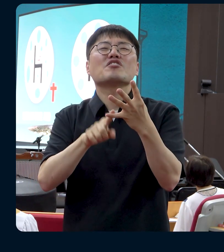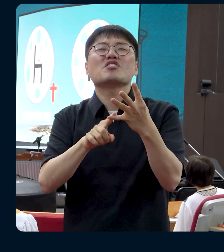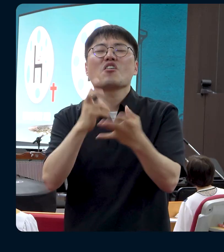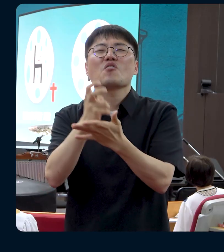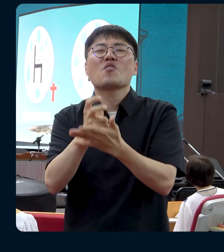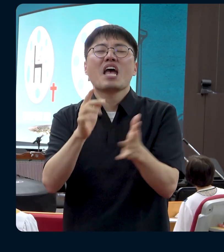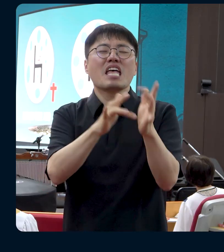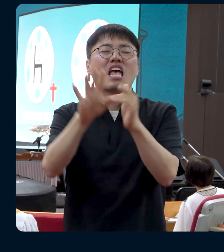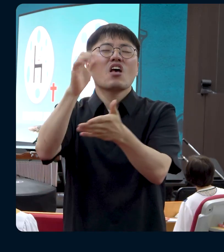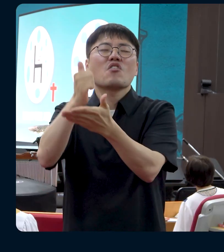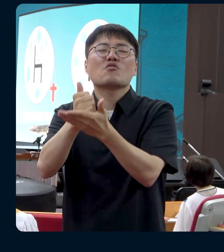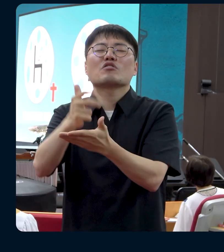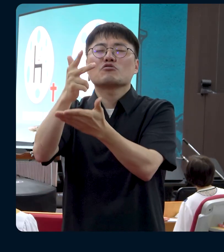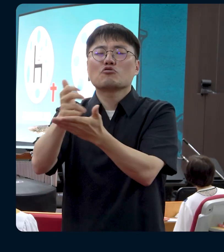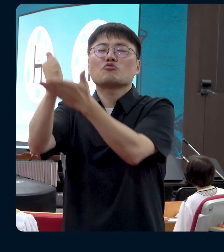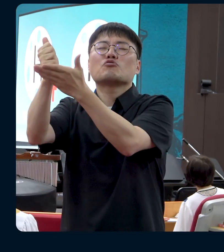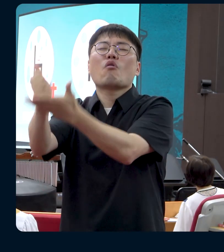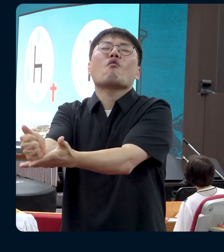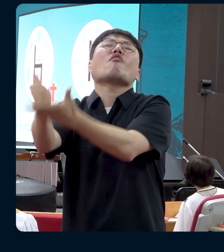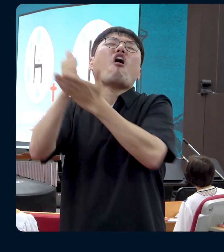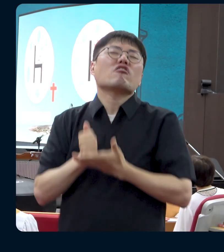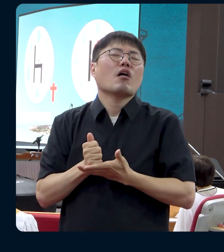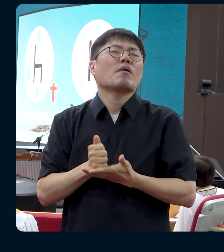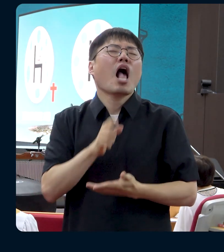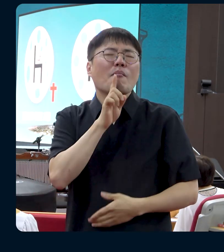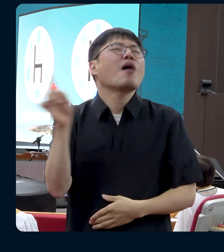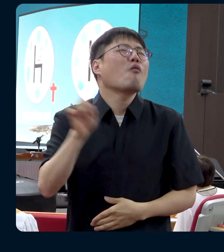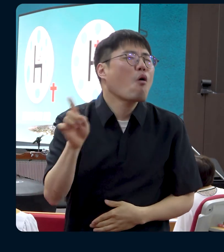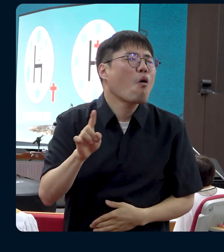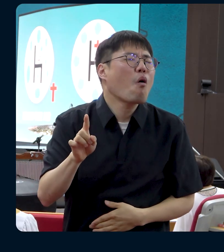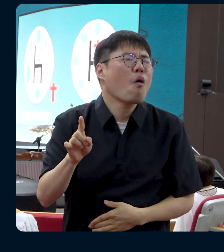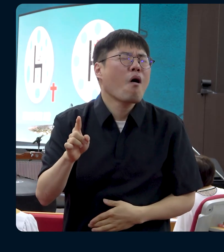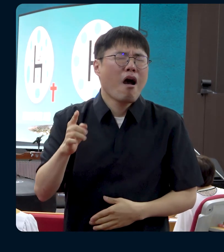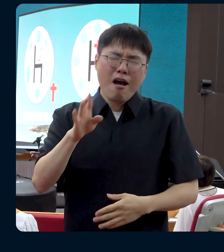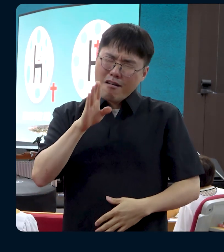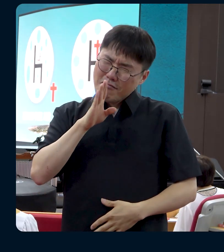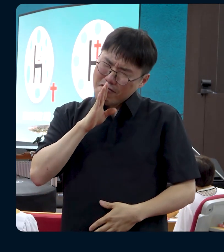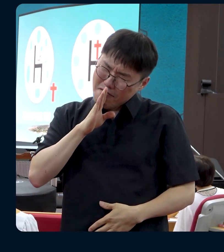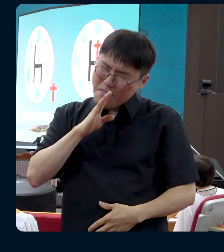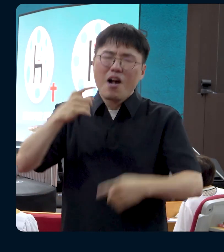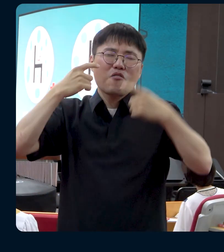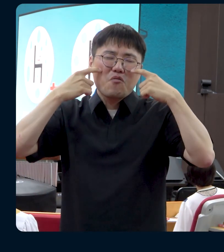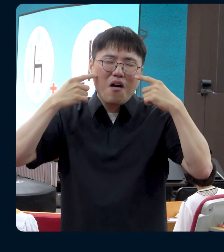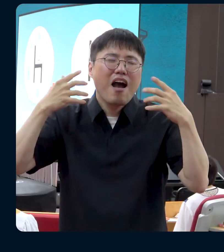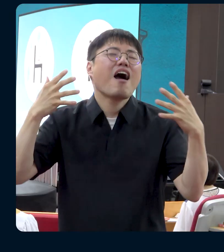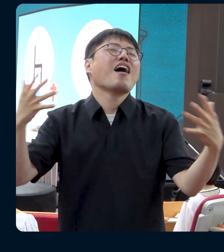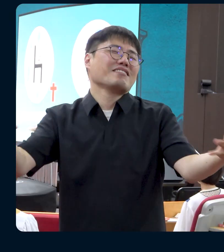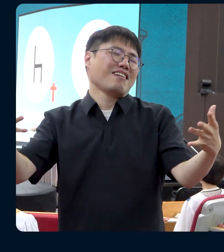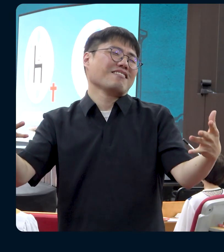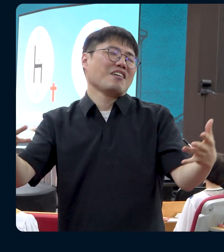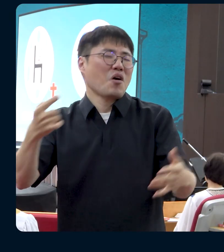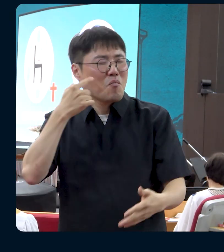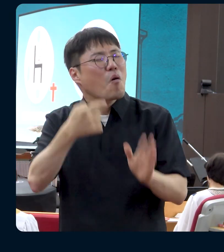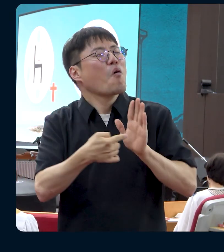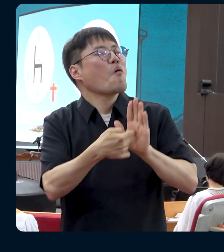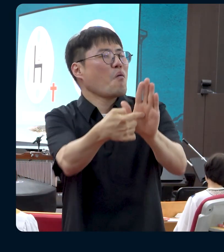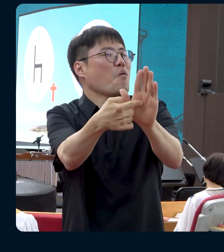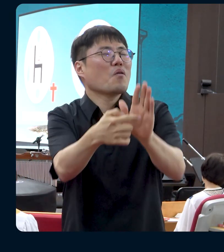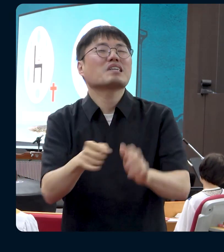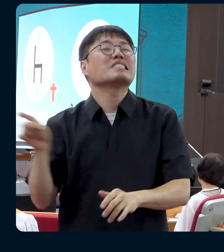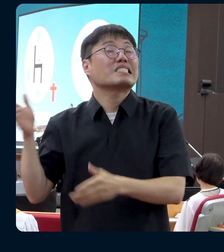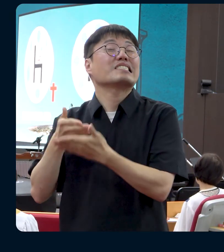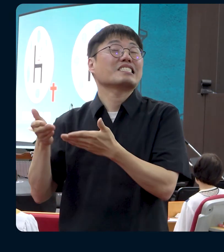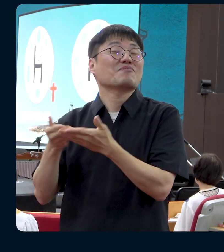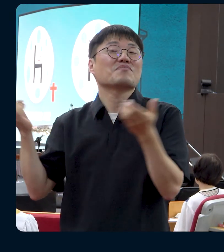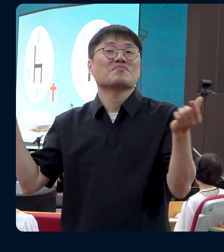원리인 예수 그리스도를 주님으로 영접한다는 것이 무엇인지를 정말 아주 단순하고 분명하게 보여주는 바로 그런